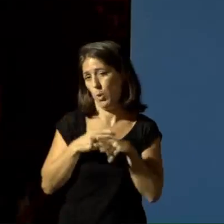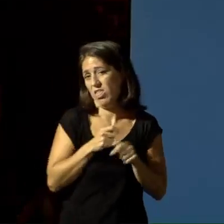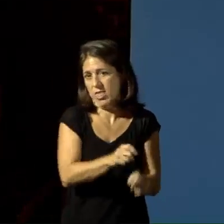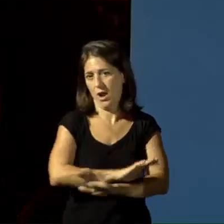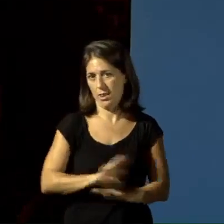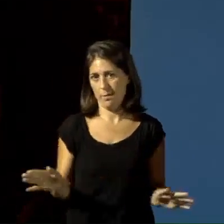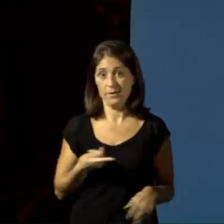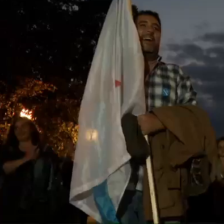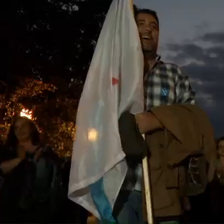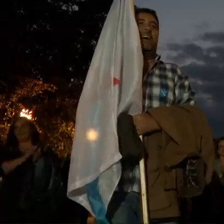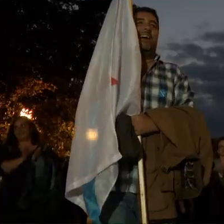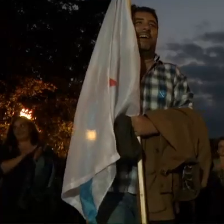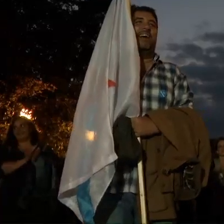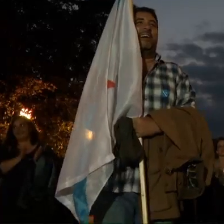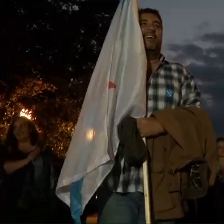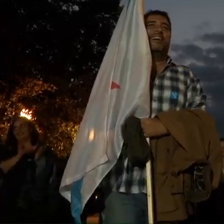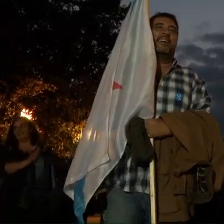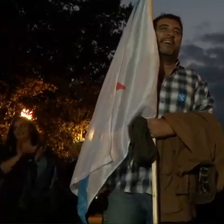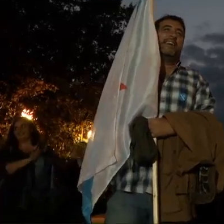Dorado.